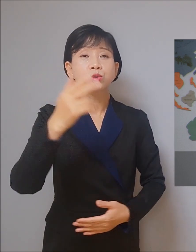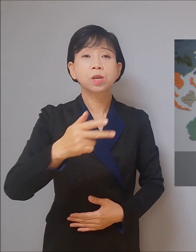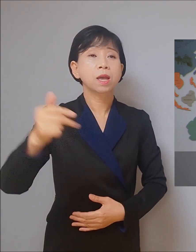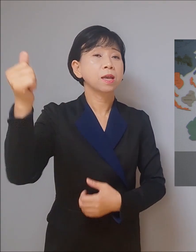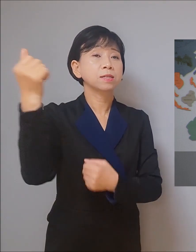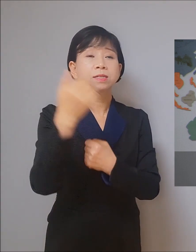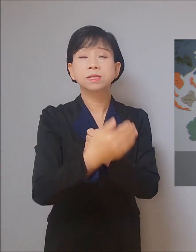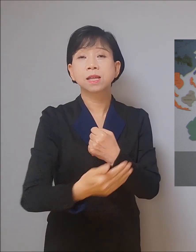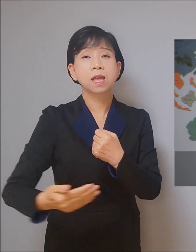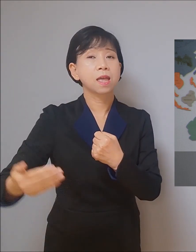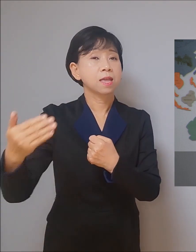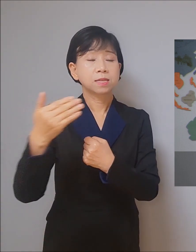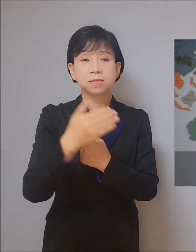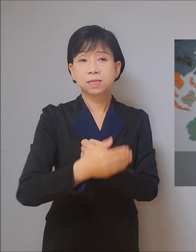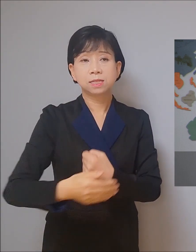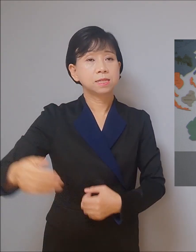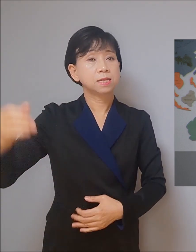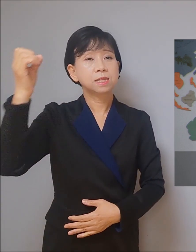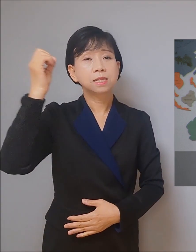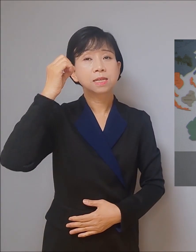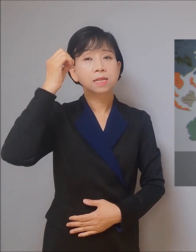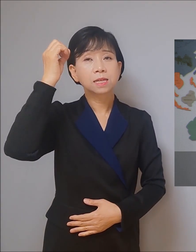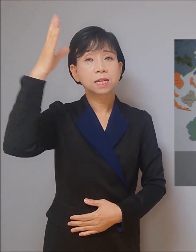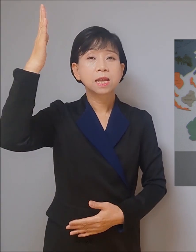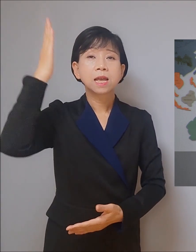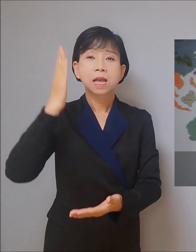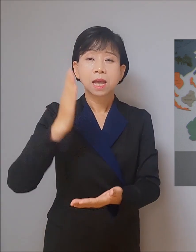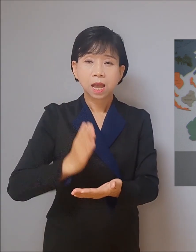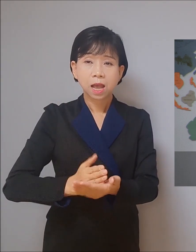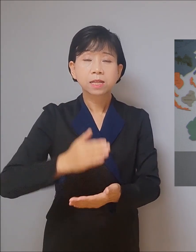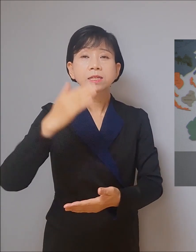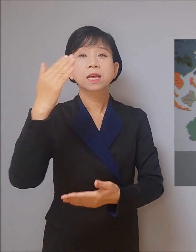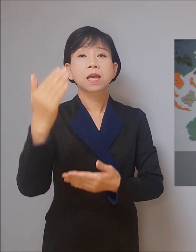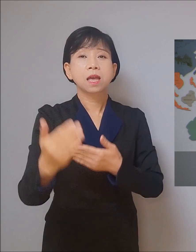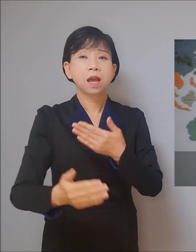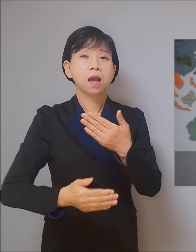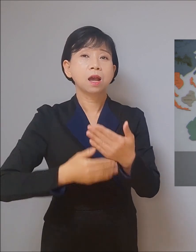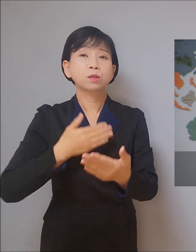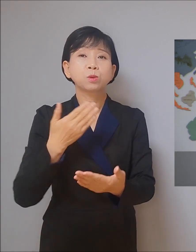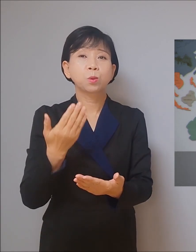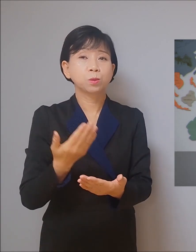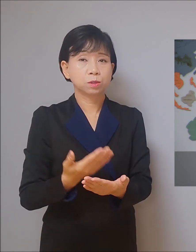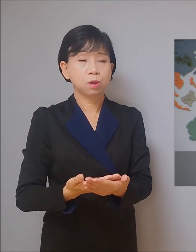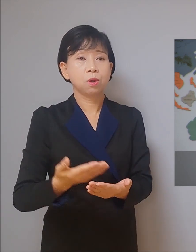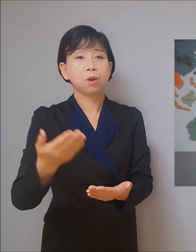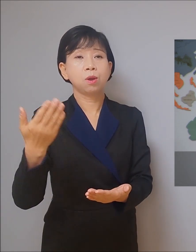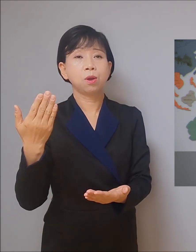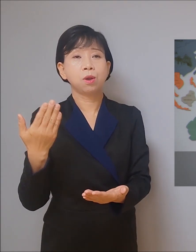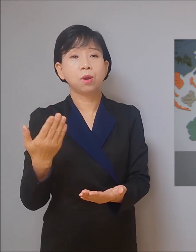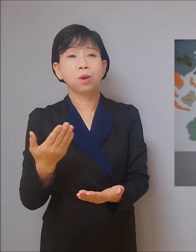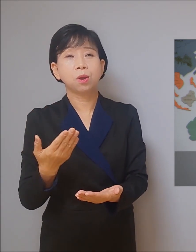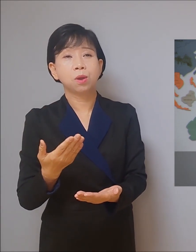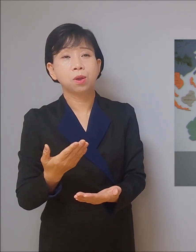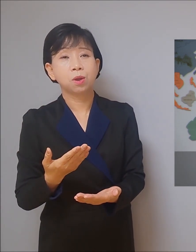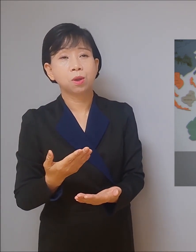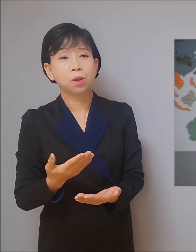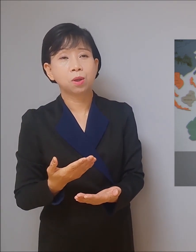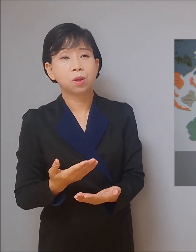베푸신 주의 은혜 잊지 않게